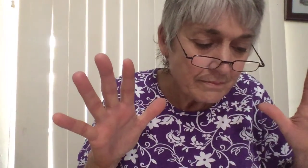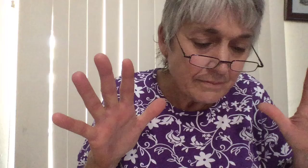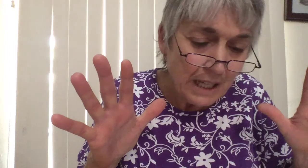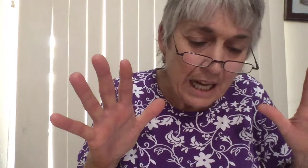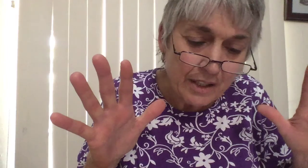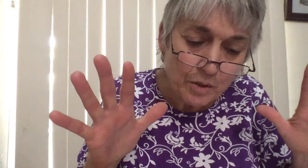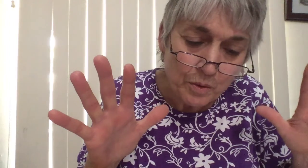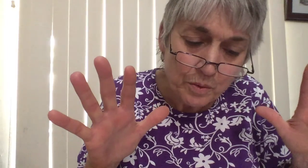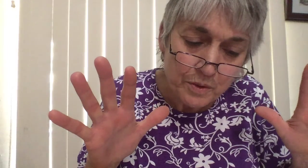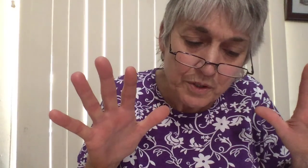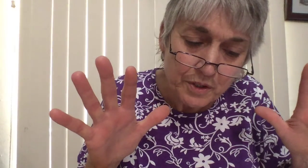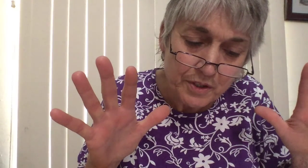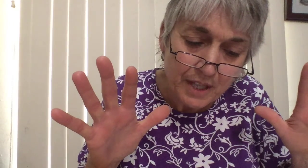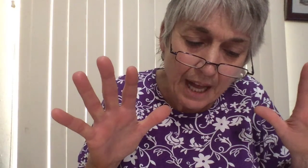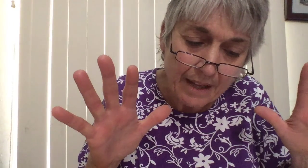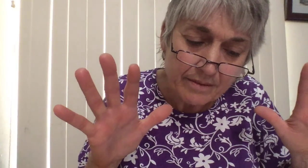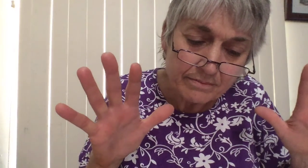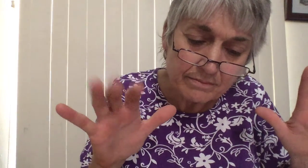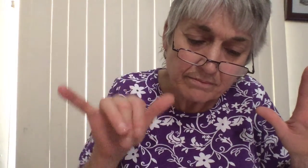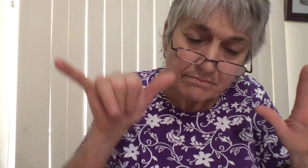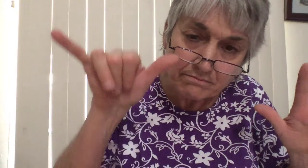à cause de ça.